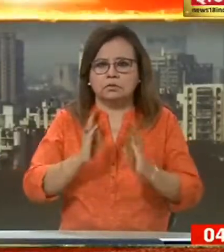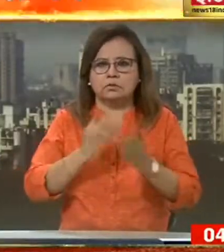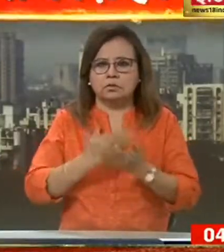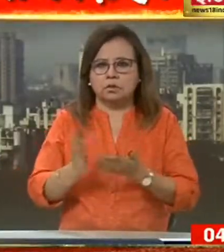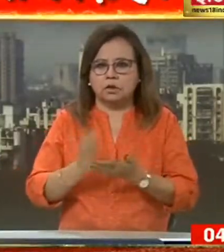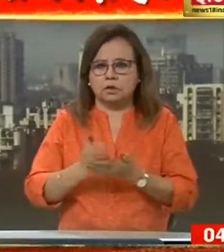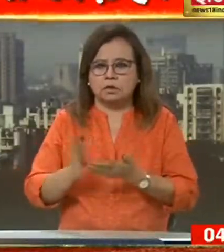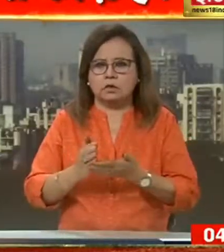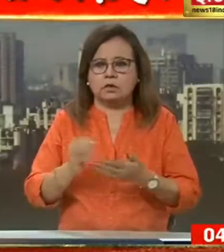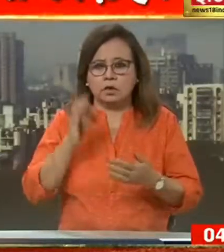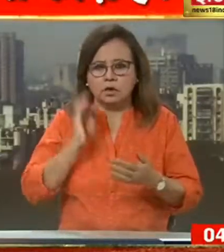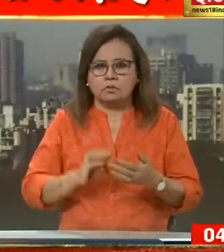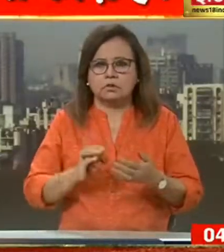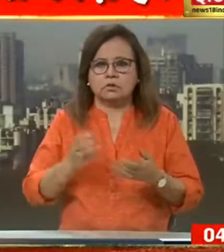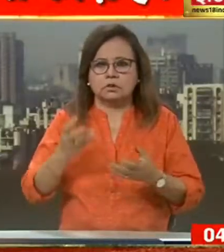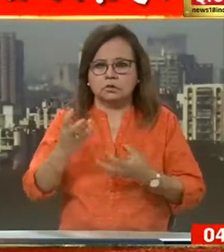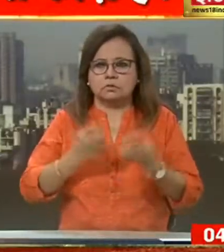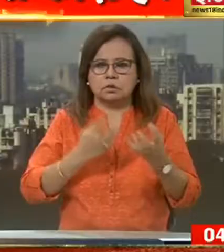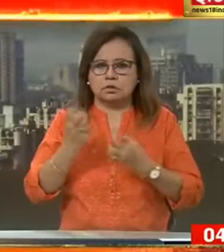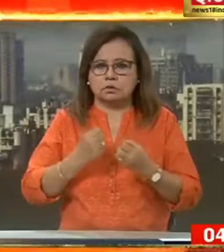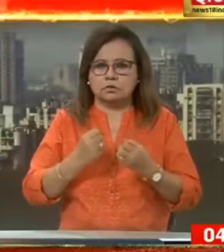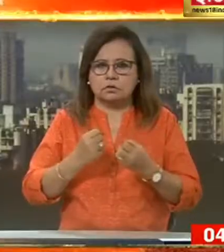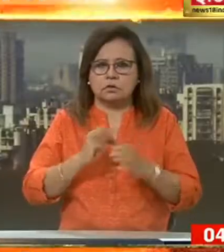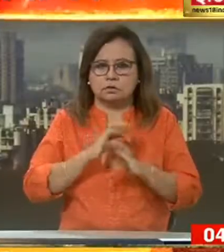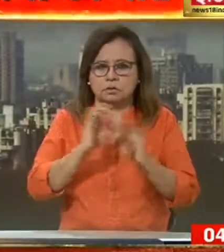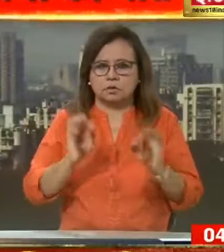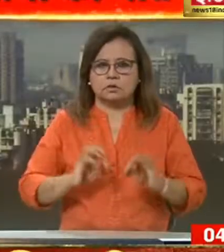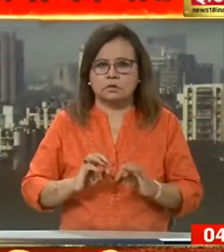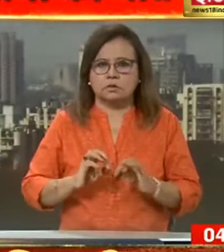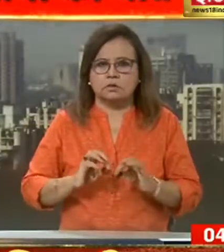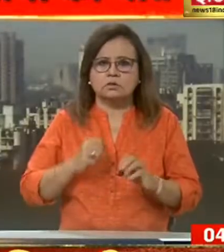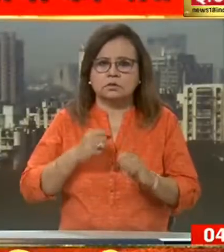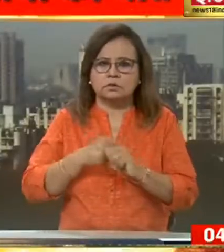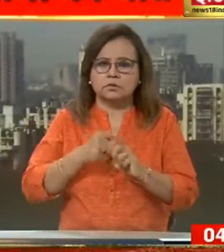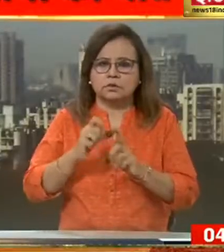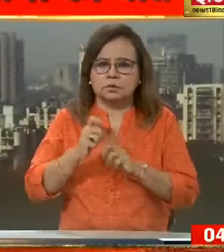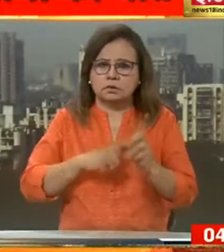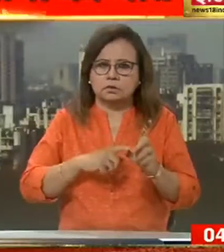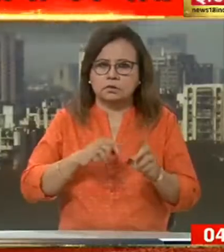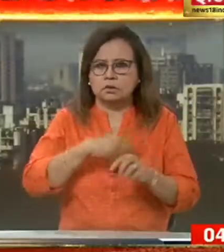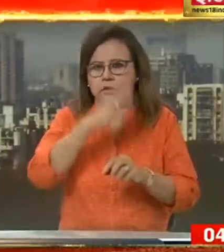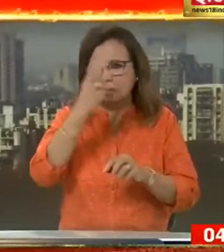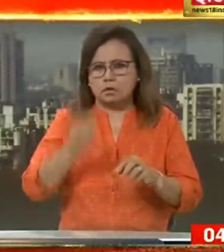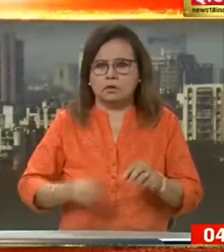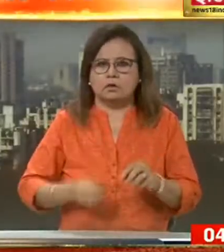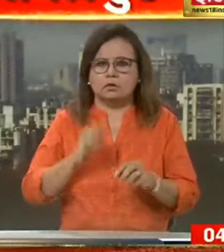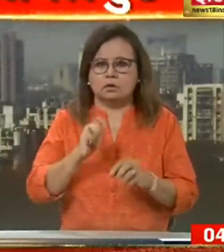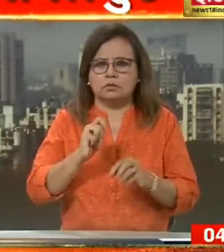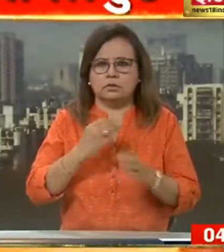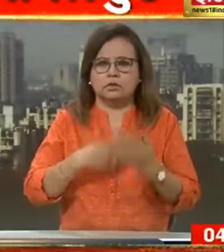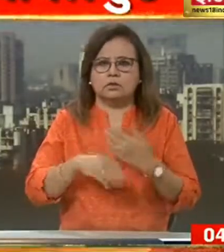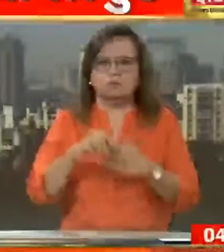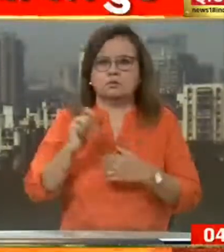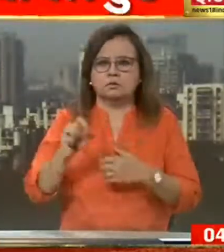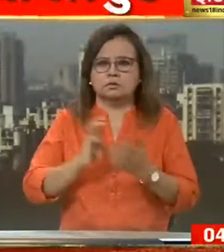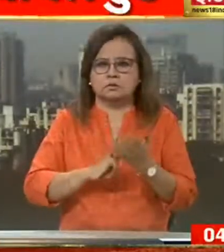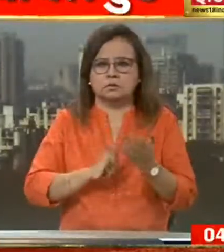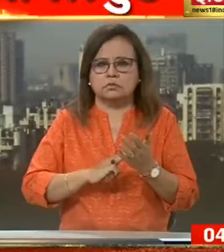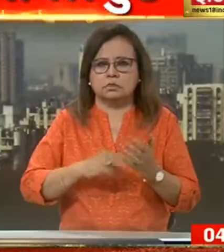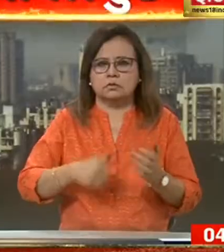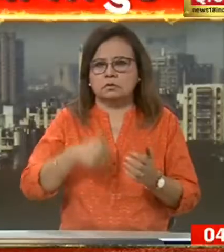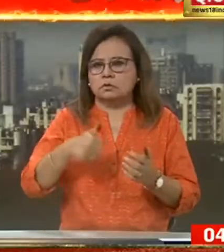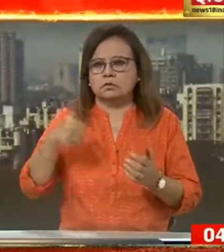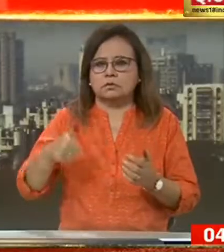खोलने के लिए आवश्यक उपकरणों एवं मानव संसाधन की व्यवस्था कर युद्धस्तर पर दिन में कार्य किया जाए मुख्यमंत्री